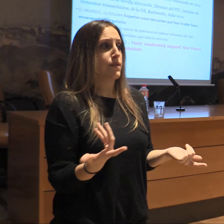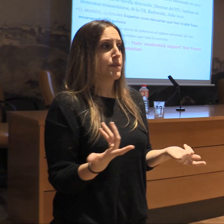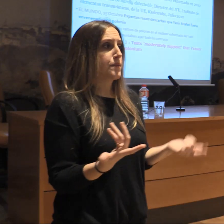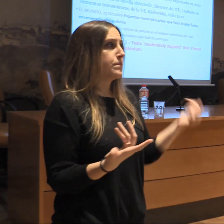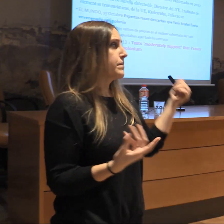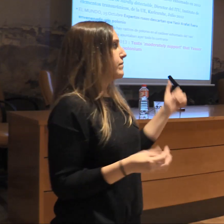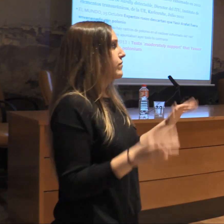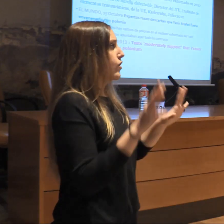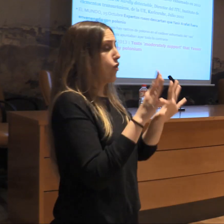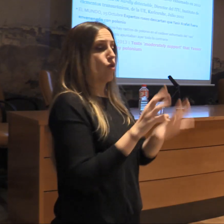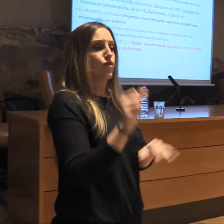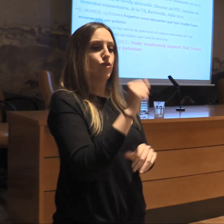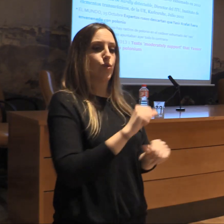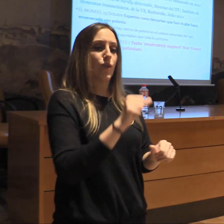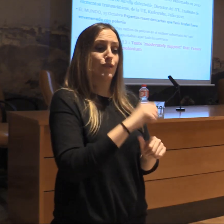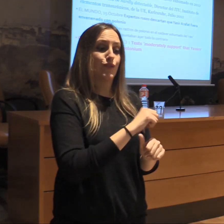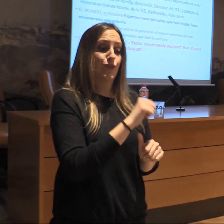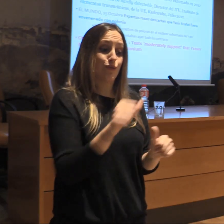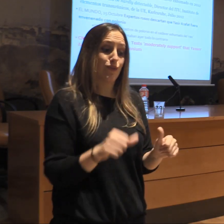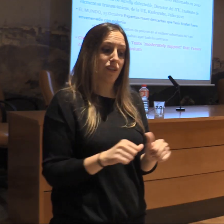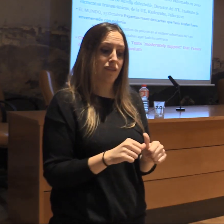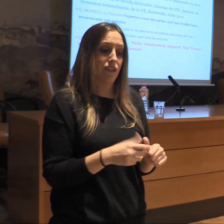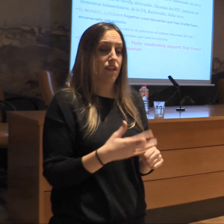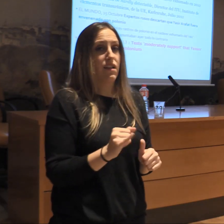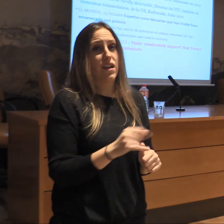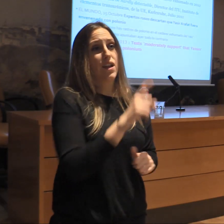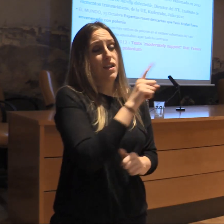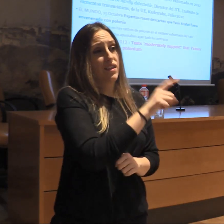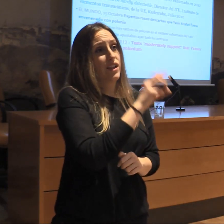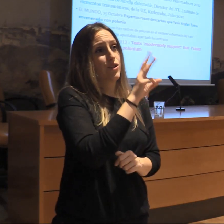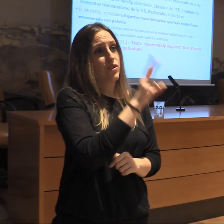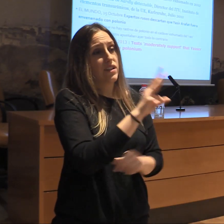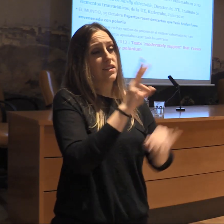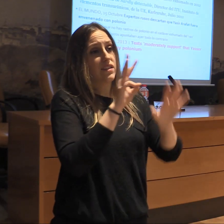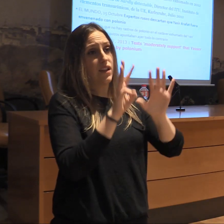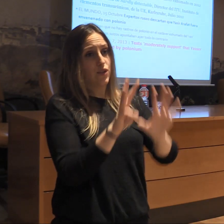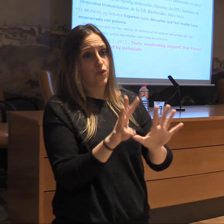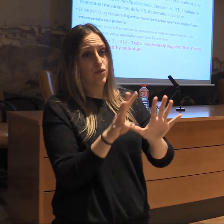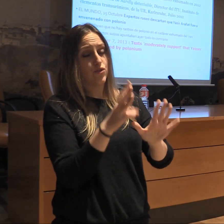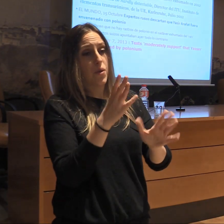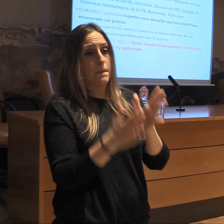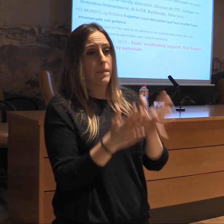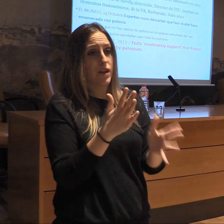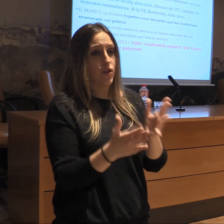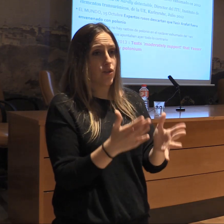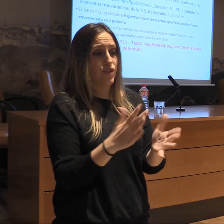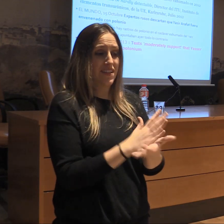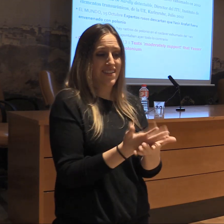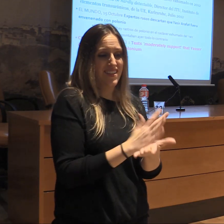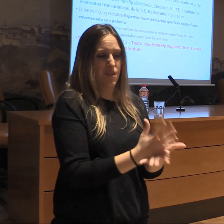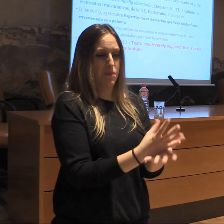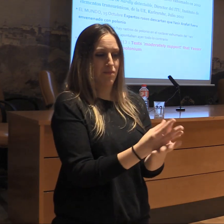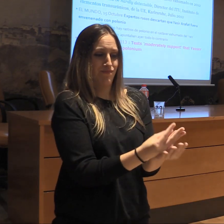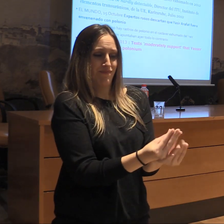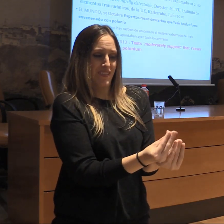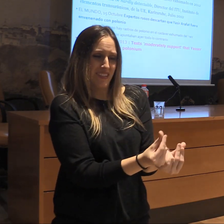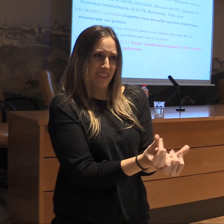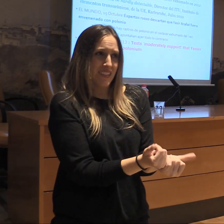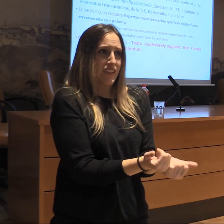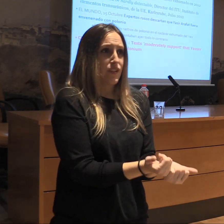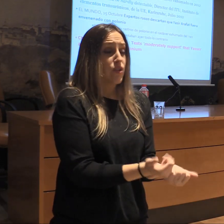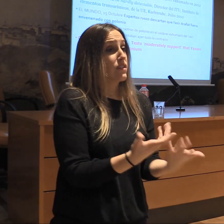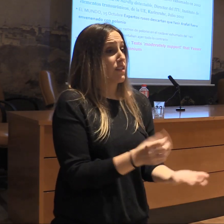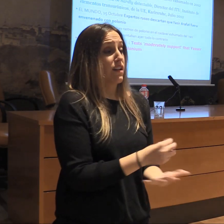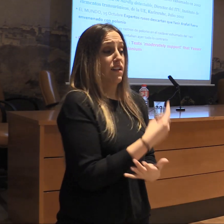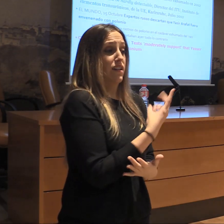en 8 años transcurridos han pasado 138 periodos de semidesintegración, con lo cual de la cantidad